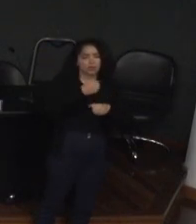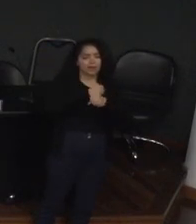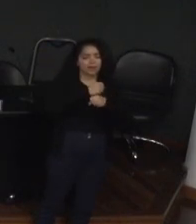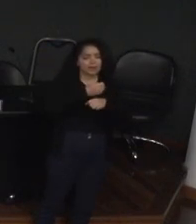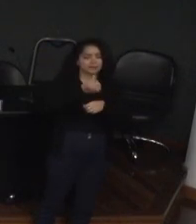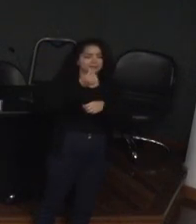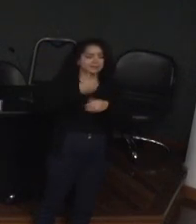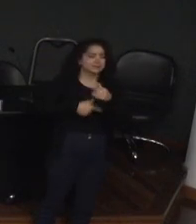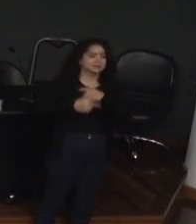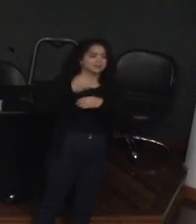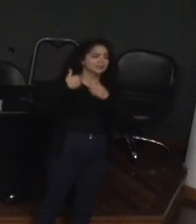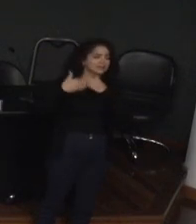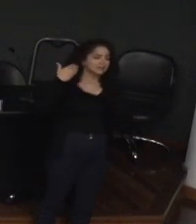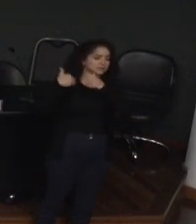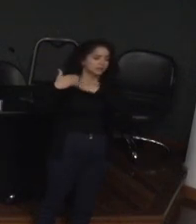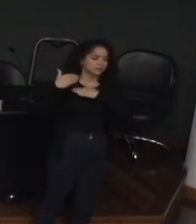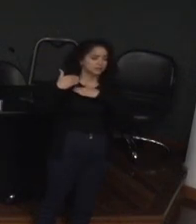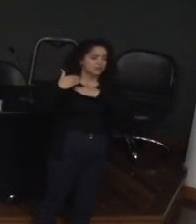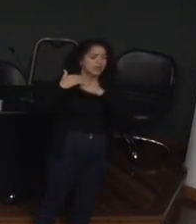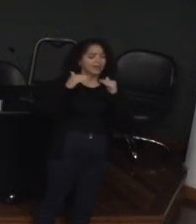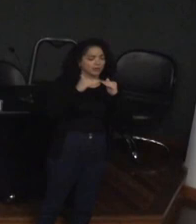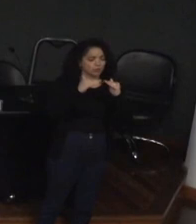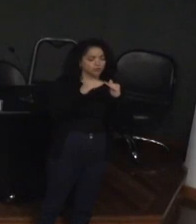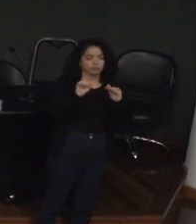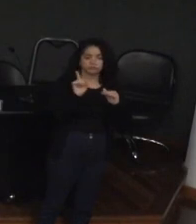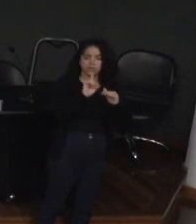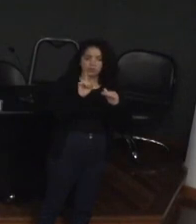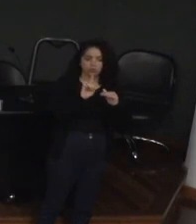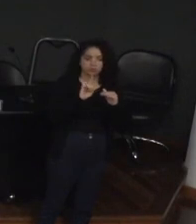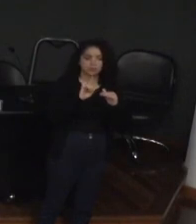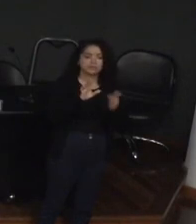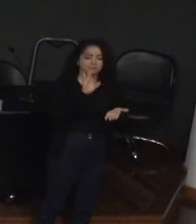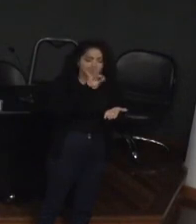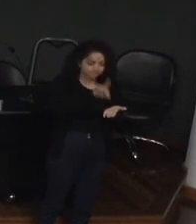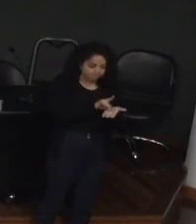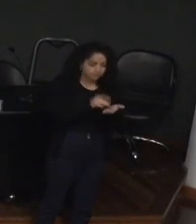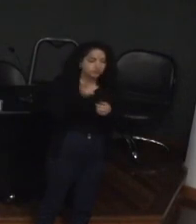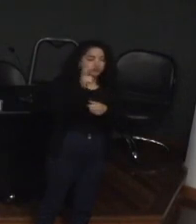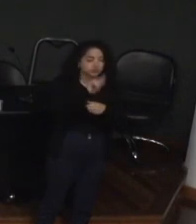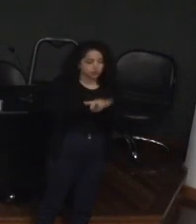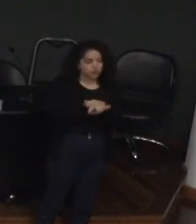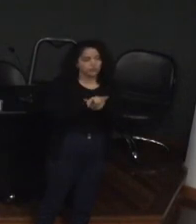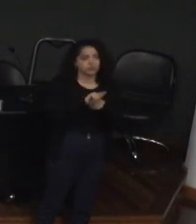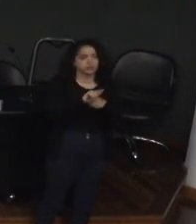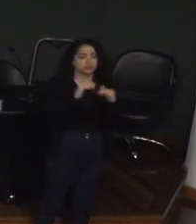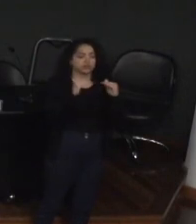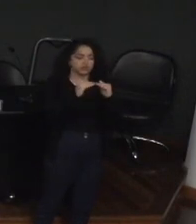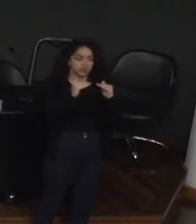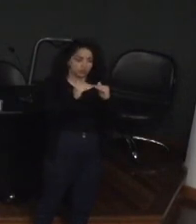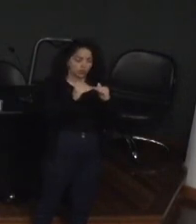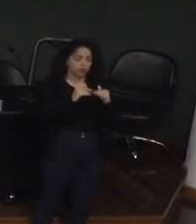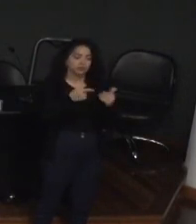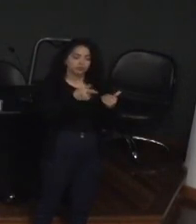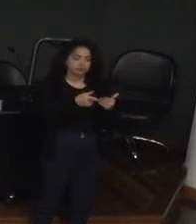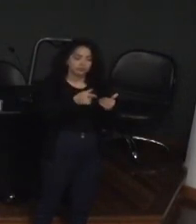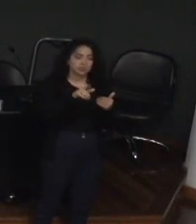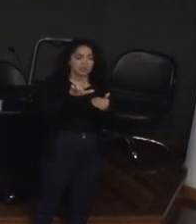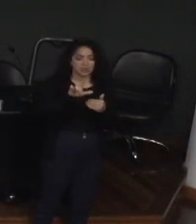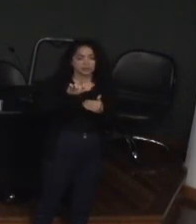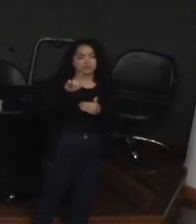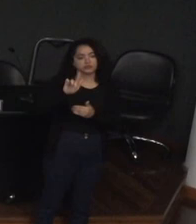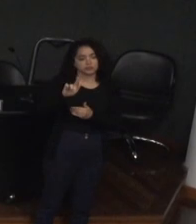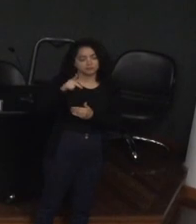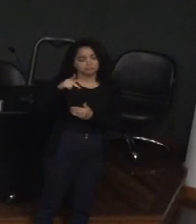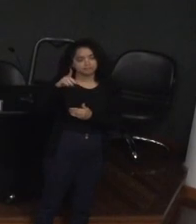atrás, pressuponho que ele concordou. Não, você tem que legitimar de novo essa base de dados de acordo com o consentimento da LGPD.